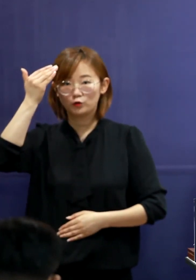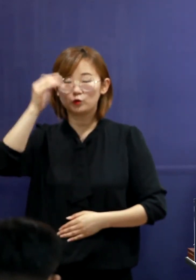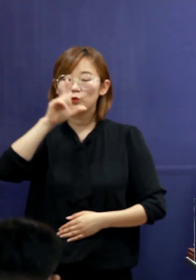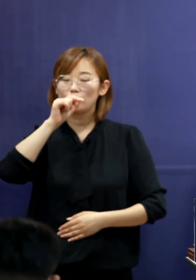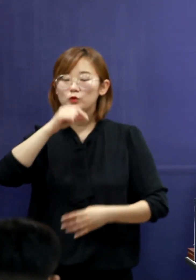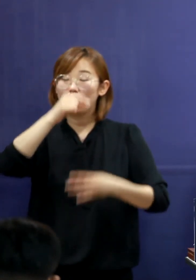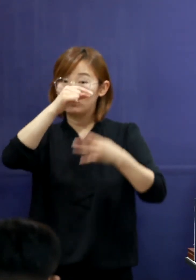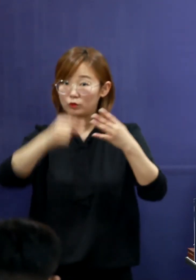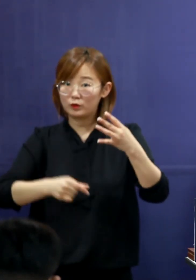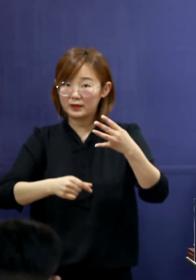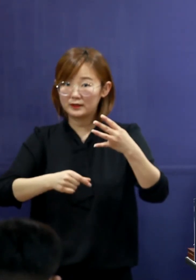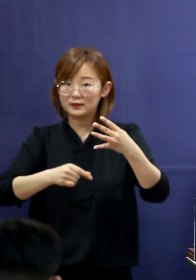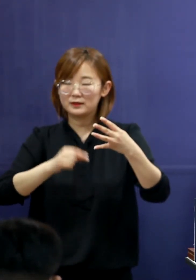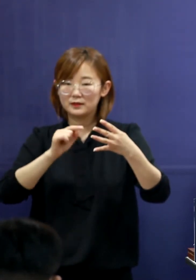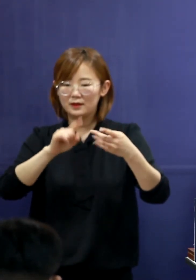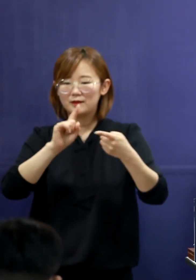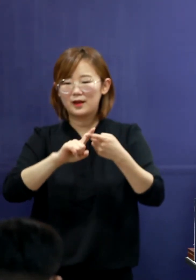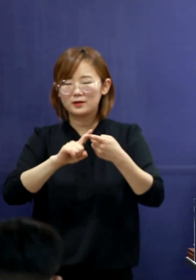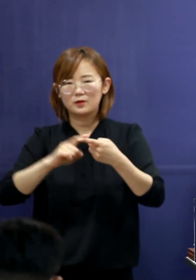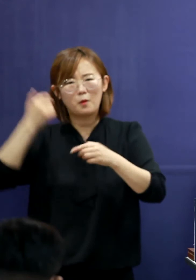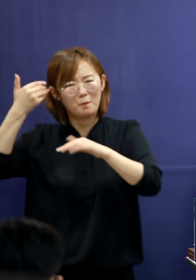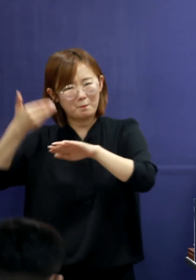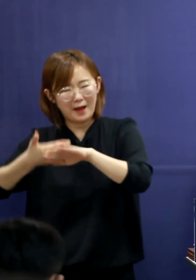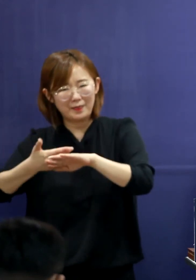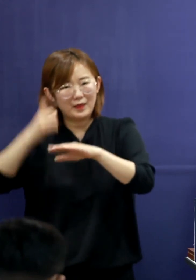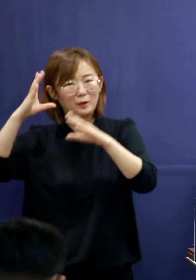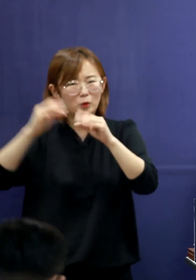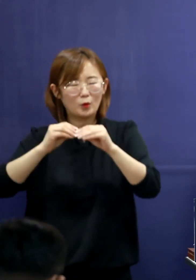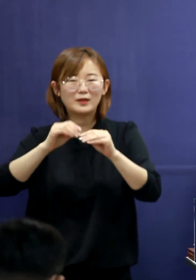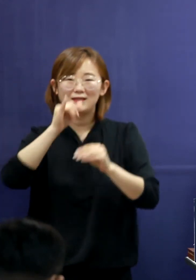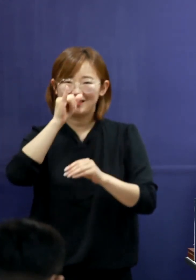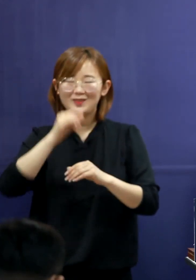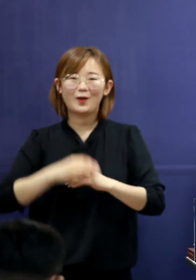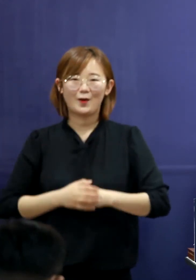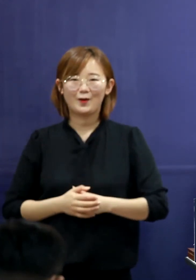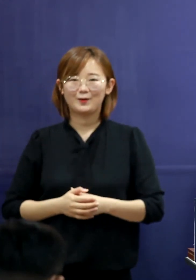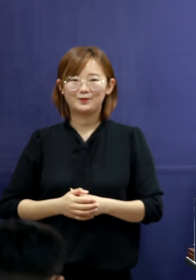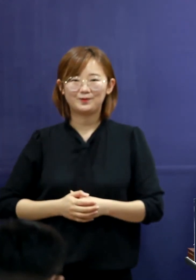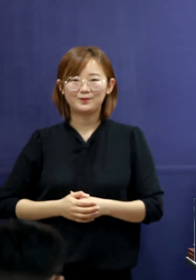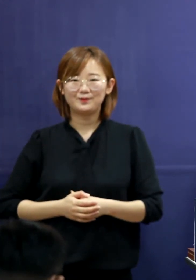있는데 대체로 제가 볼 때는 과거에 비해서